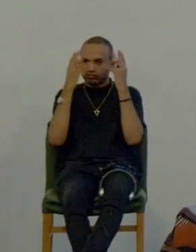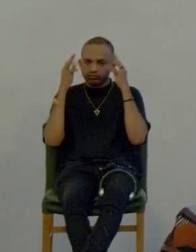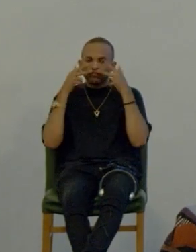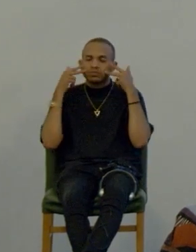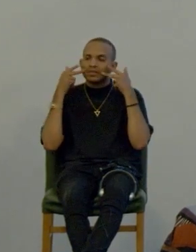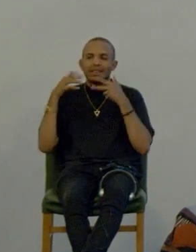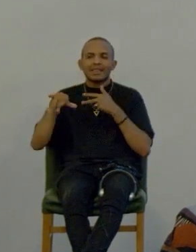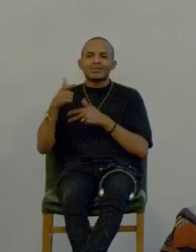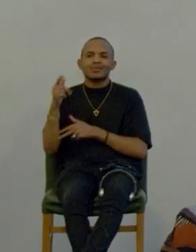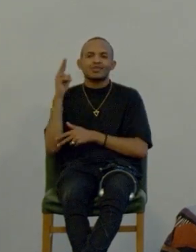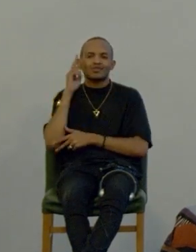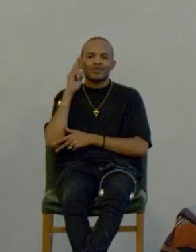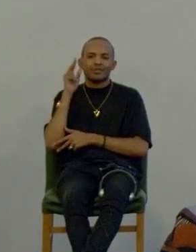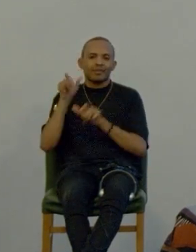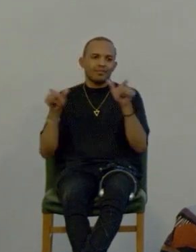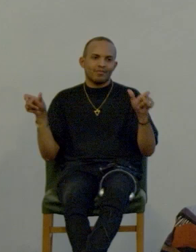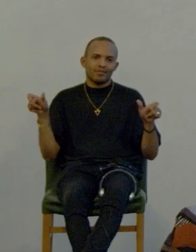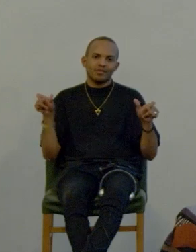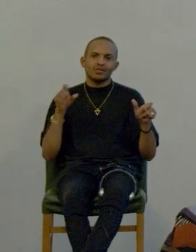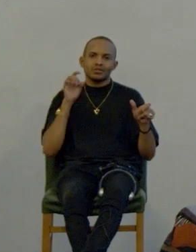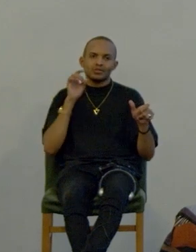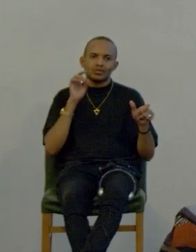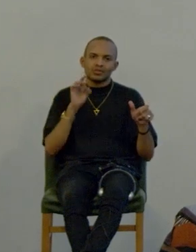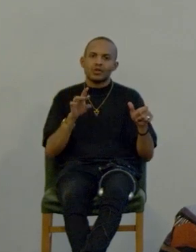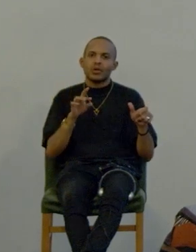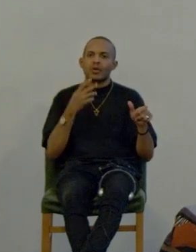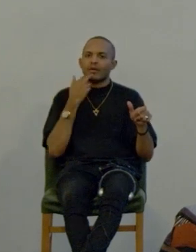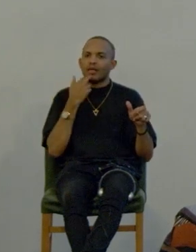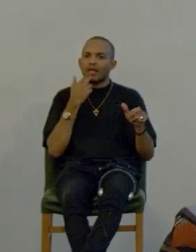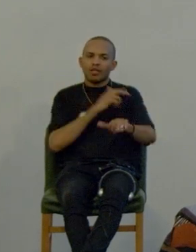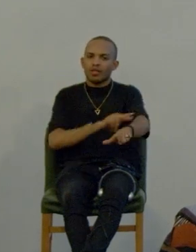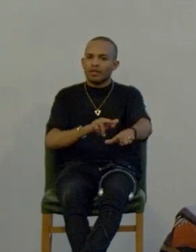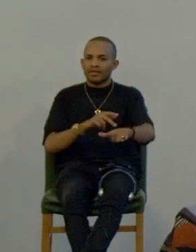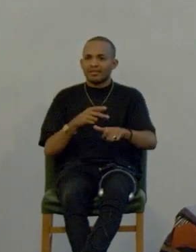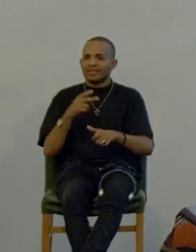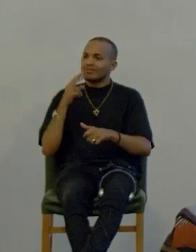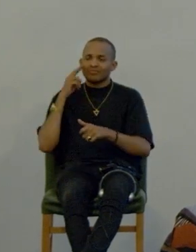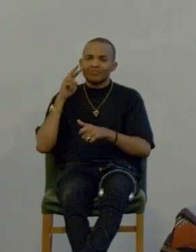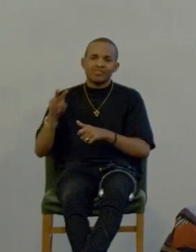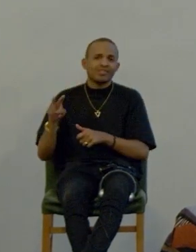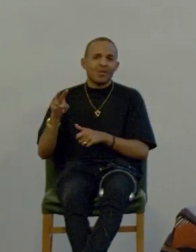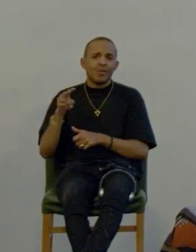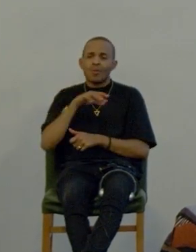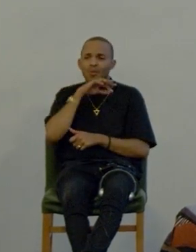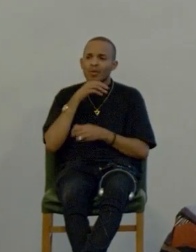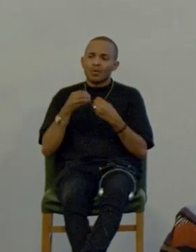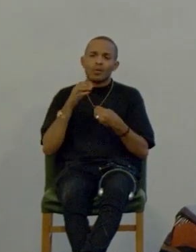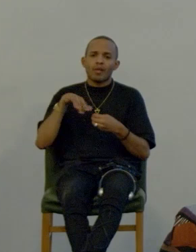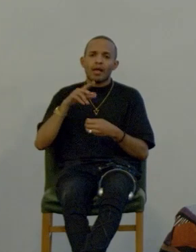esses povos não existe história, e só etnografia. Então essa visão muito negativa sobre o potencial dos